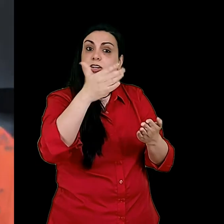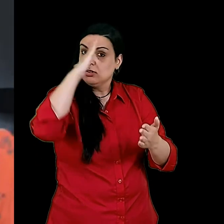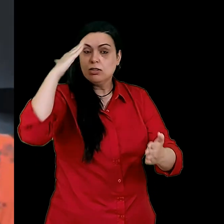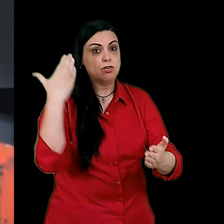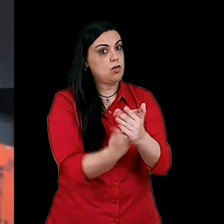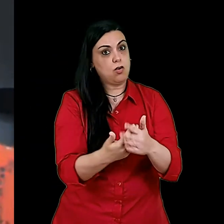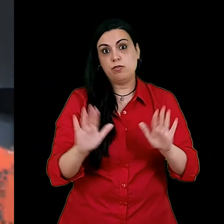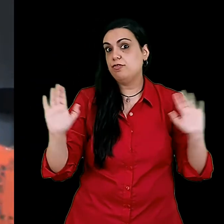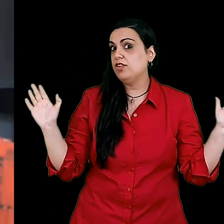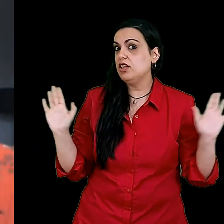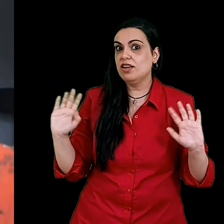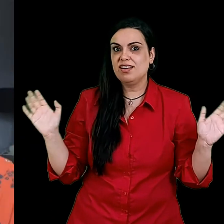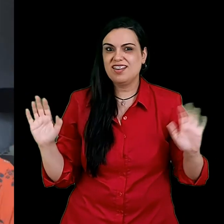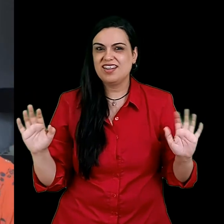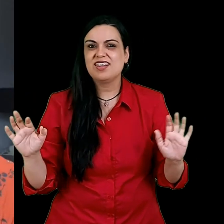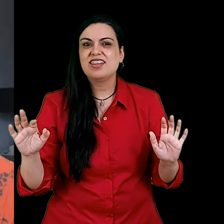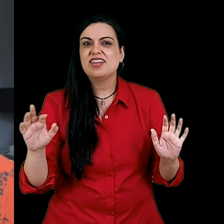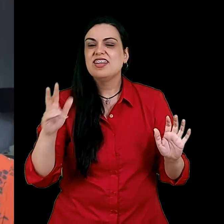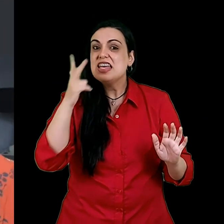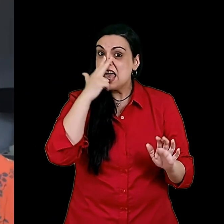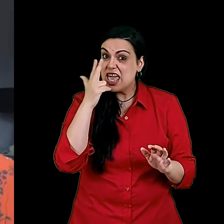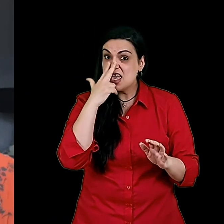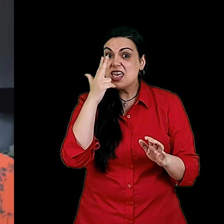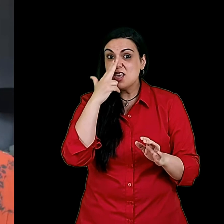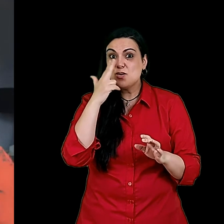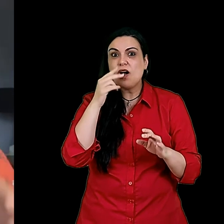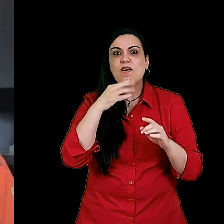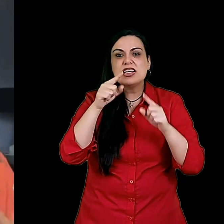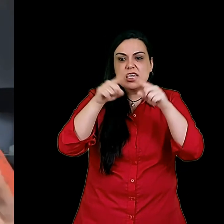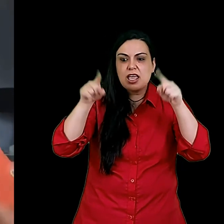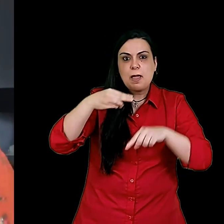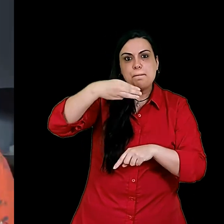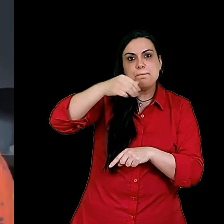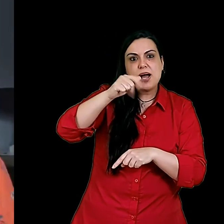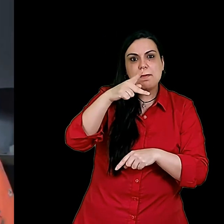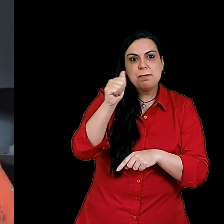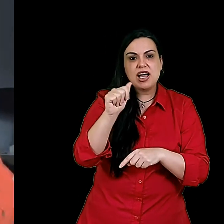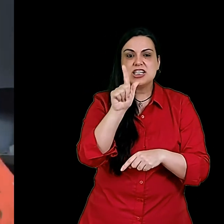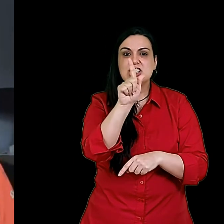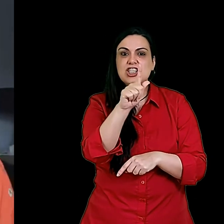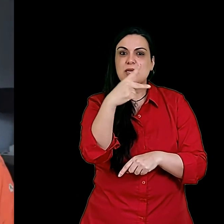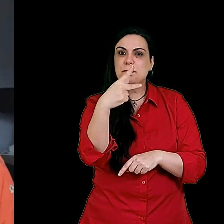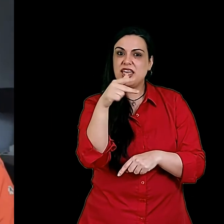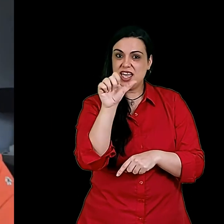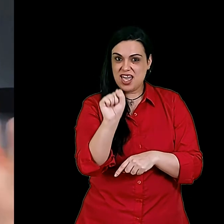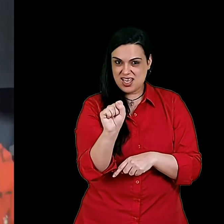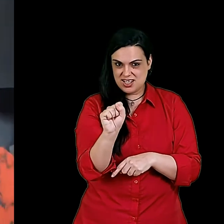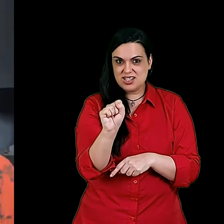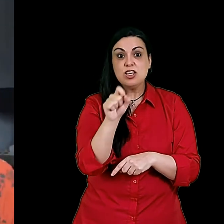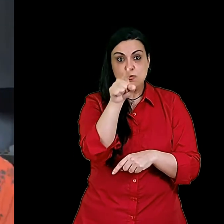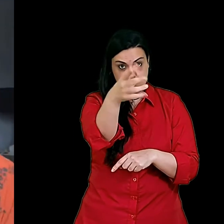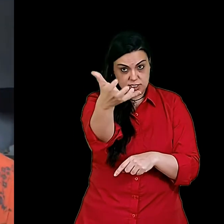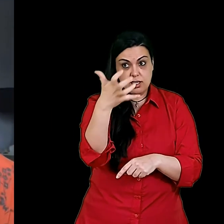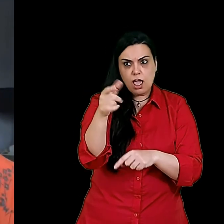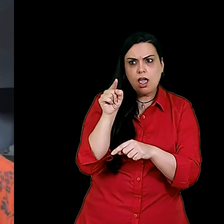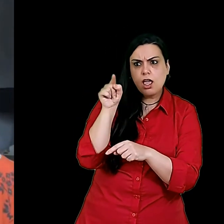cada vértebra para chegar onde você precisa chegar. É literalmente como um mapa. Você no GPS tem uma